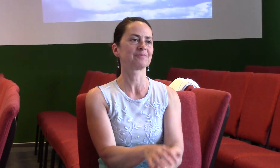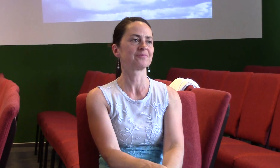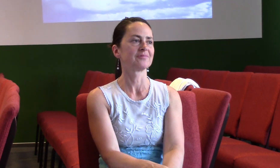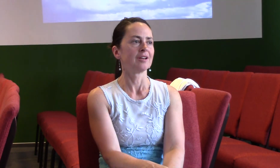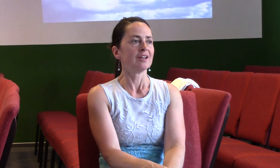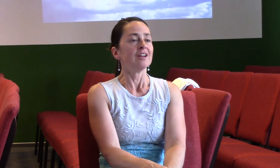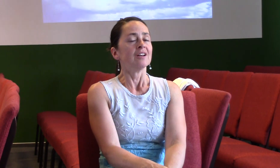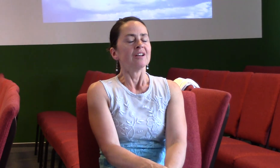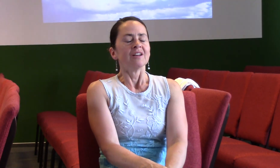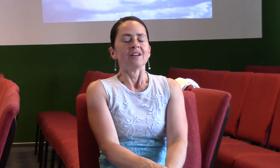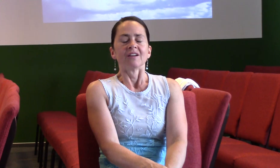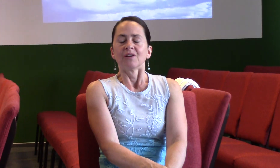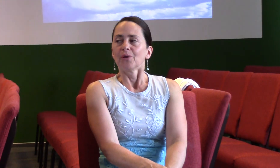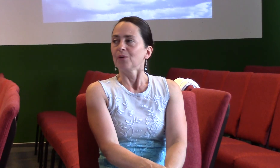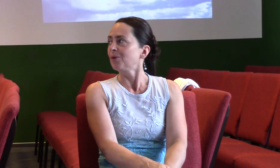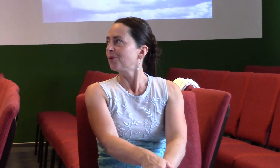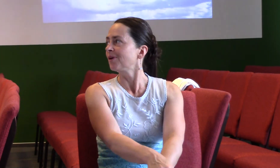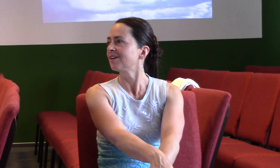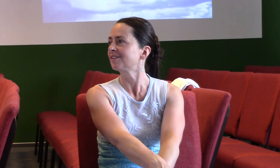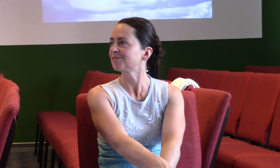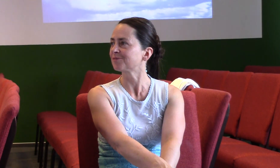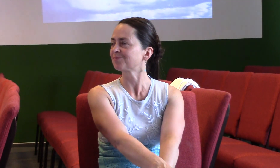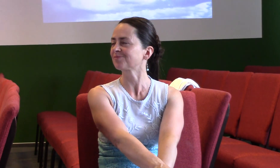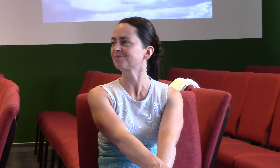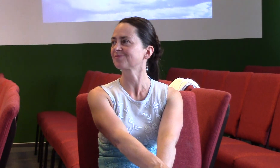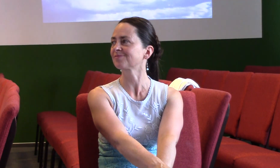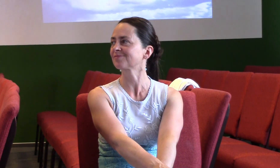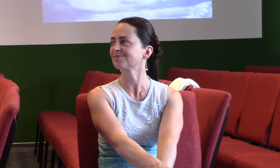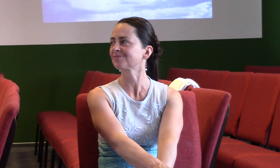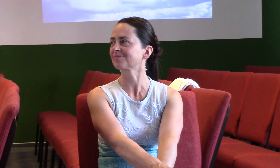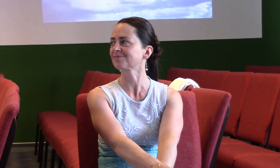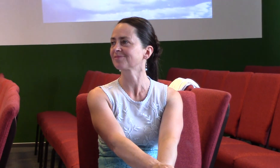Tak, to jsou velice prožité zákonnitosti.